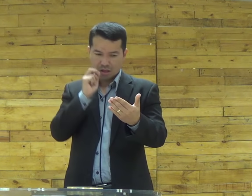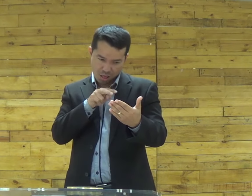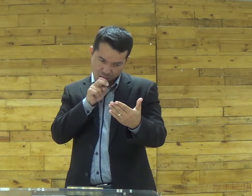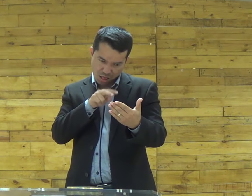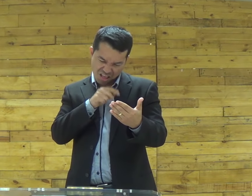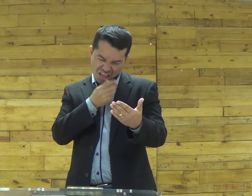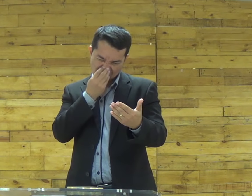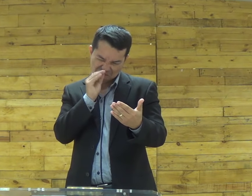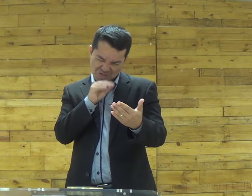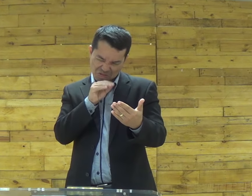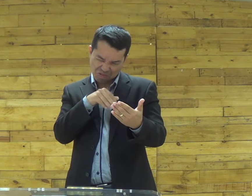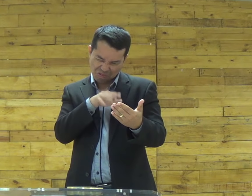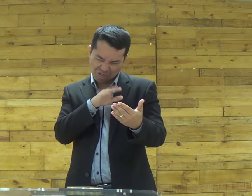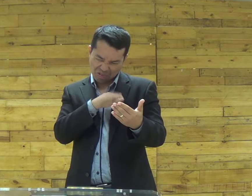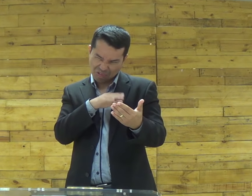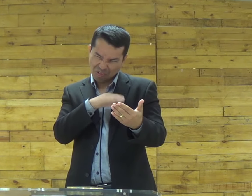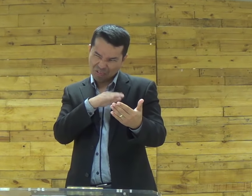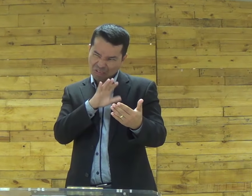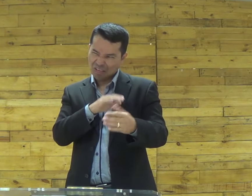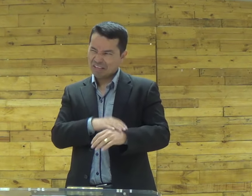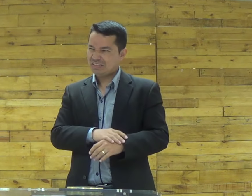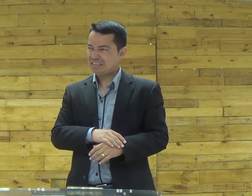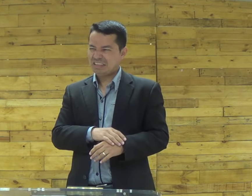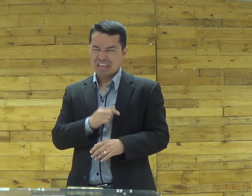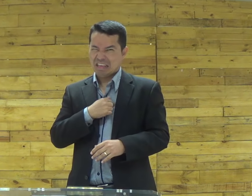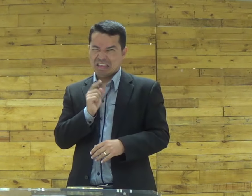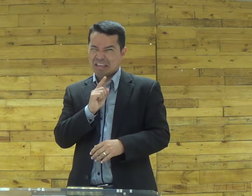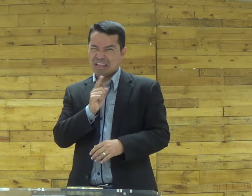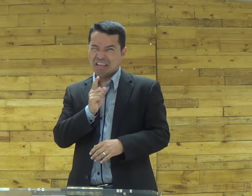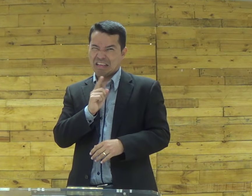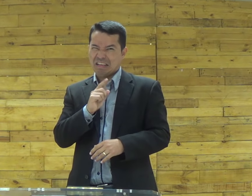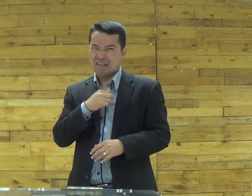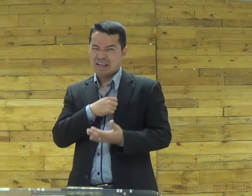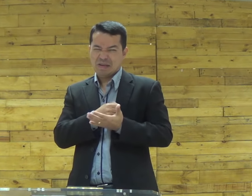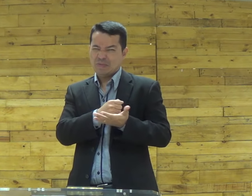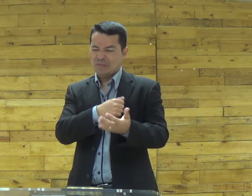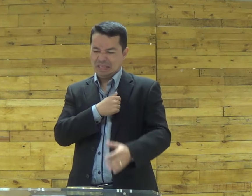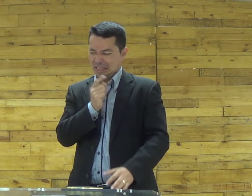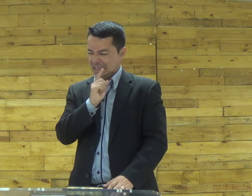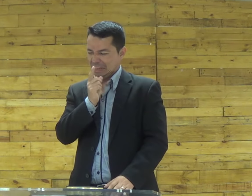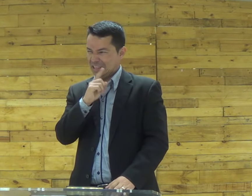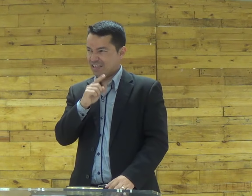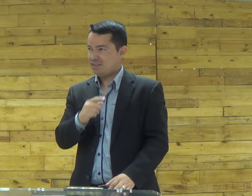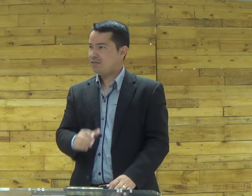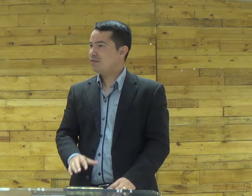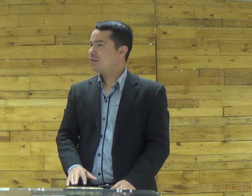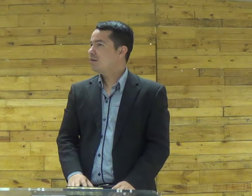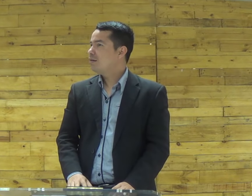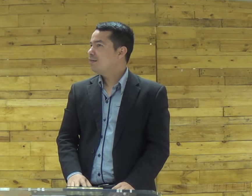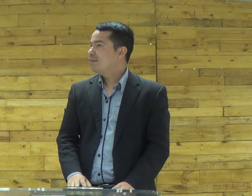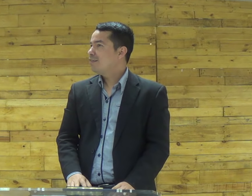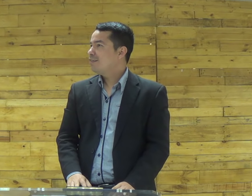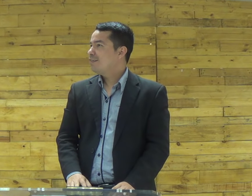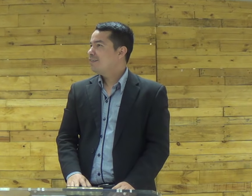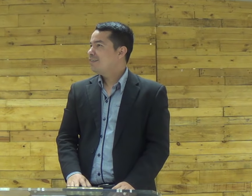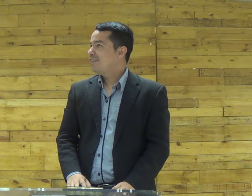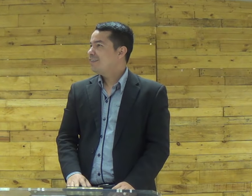coisas. E a pessoa olha aquela mensagem, ah, precisa para que ajudar? Outra pessoa vai ajudar